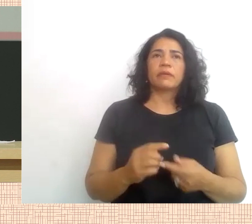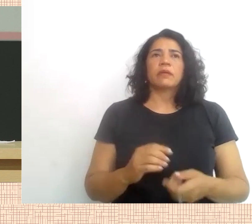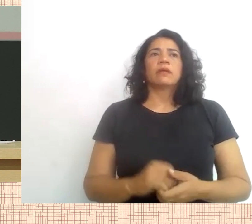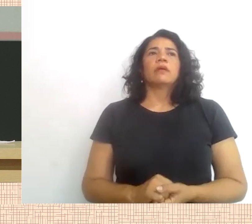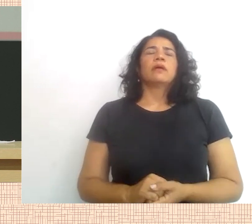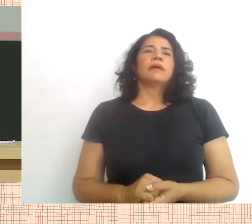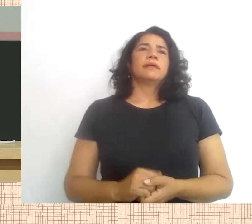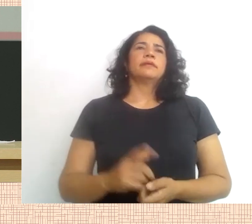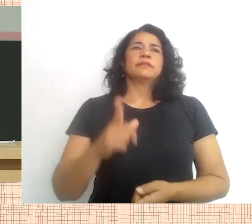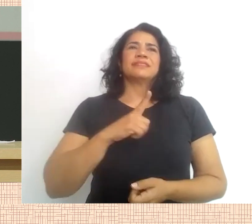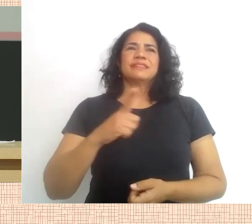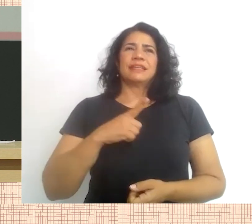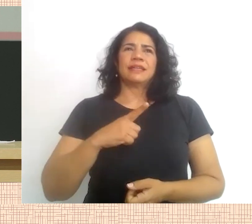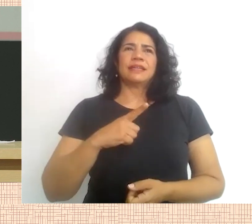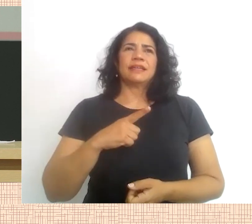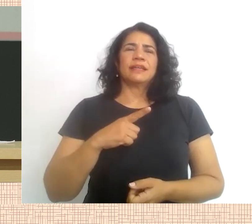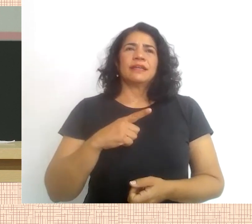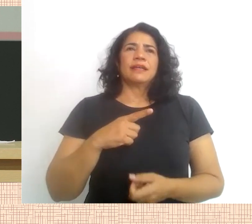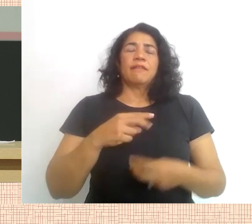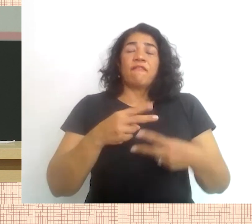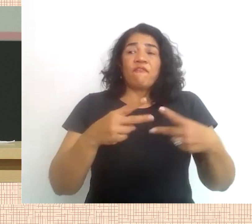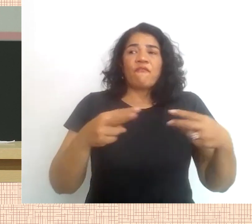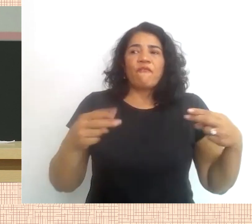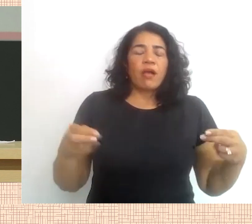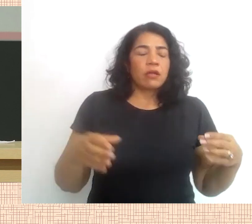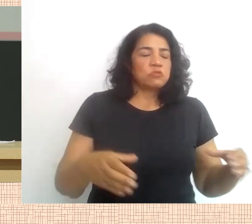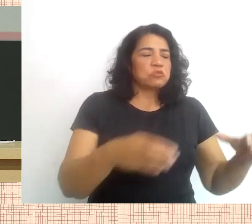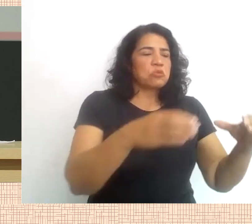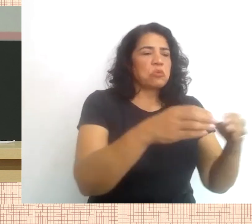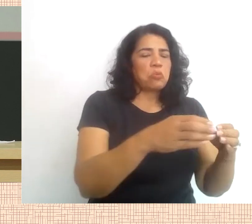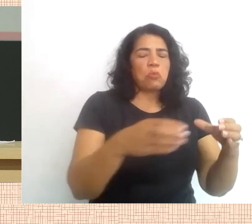A nossa ligação é orgânica,